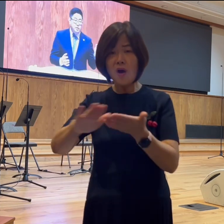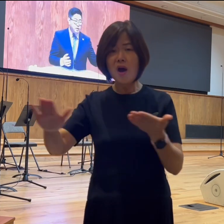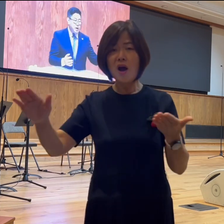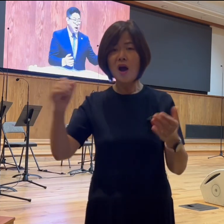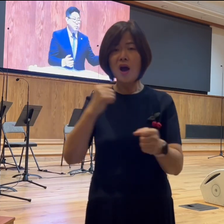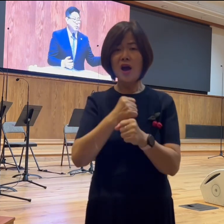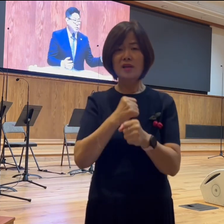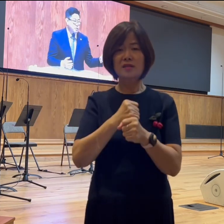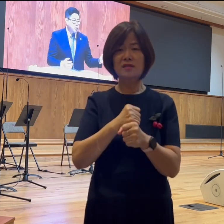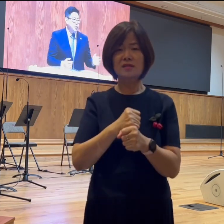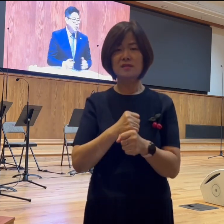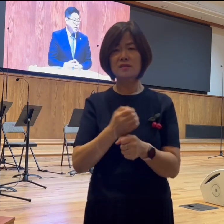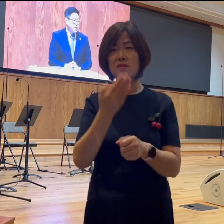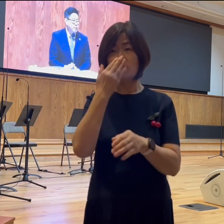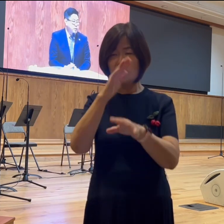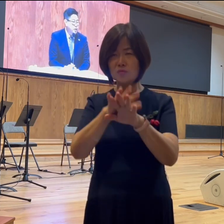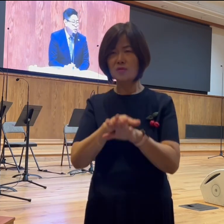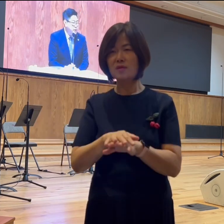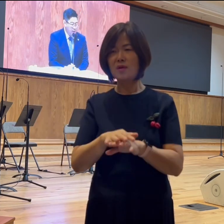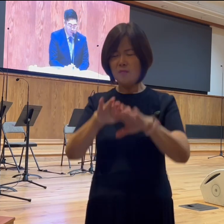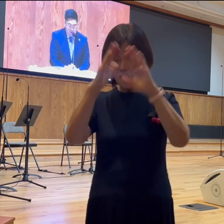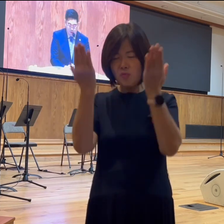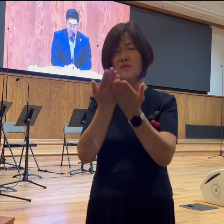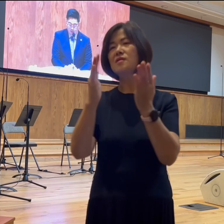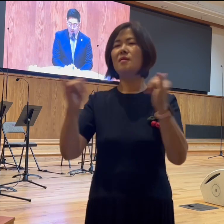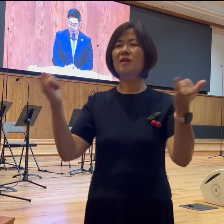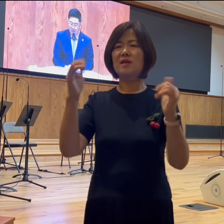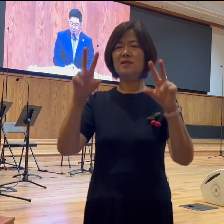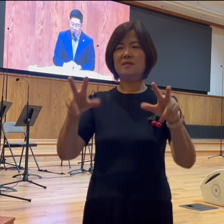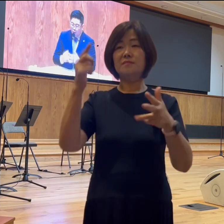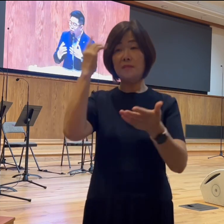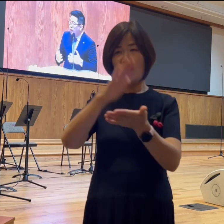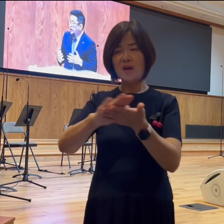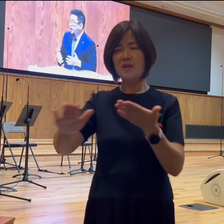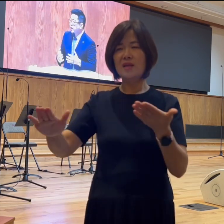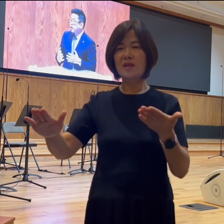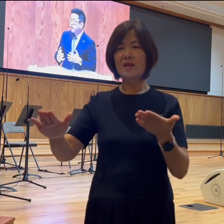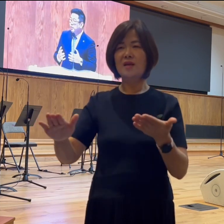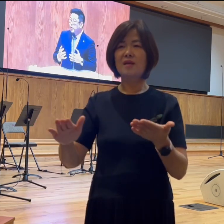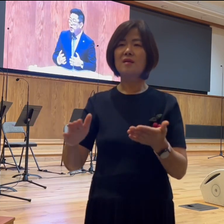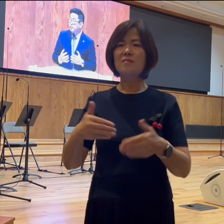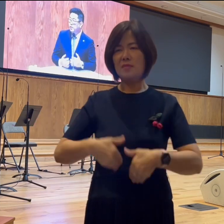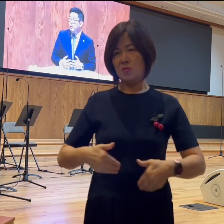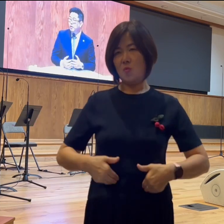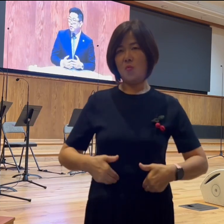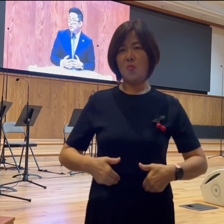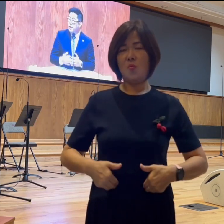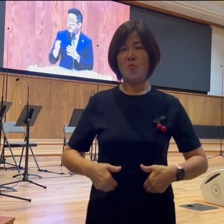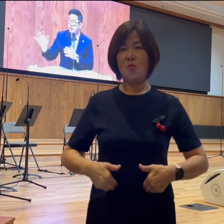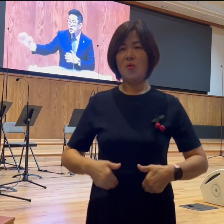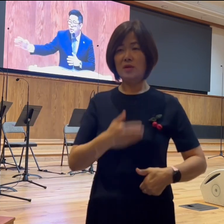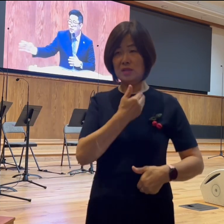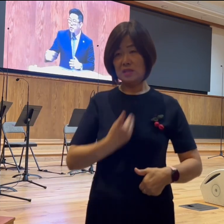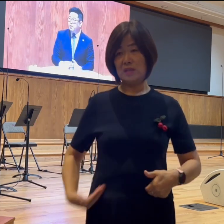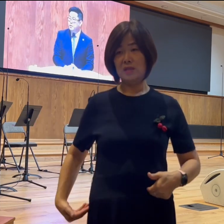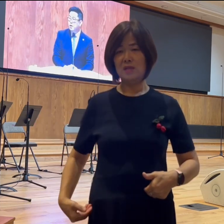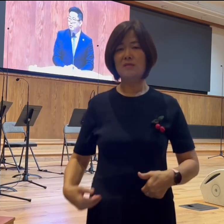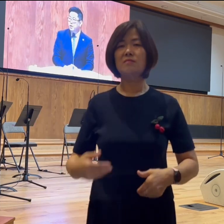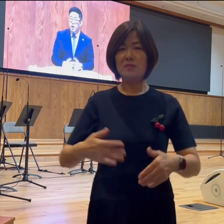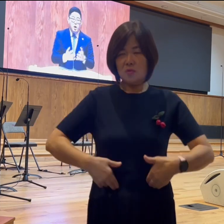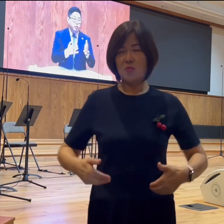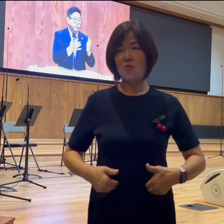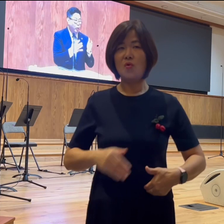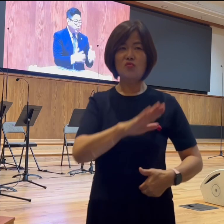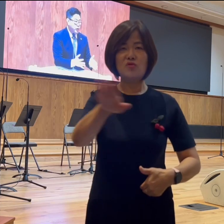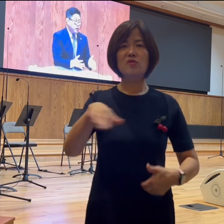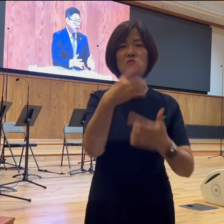그 한 분 성도님한테만 필요한 것이 아닙니다. 우리 모두에게 평안이 필요해요. 제자들에게만 필요한 것이 아닙니다.